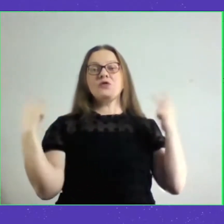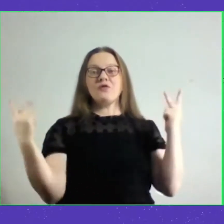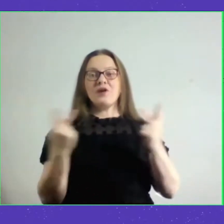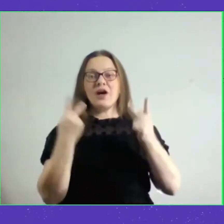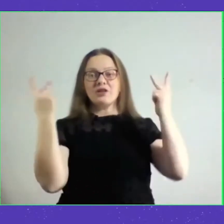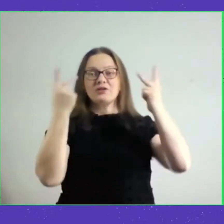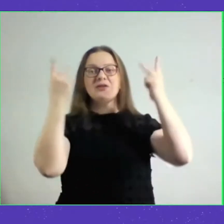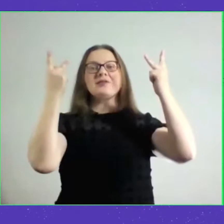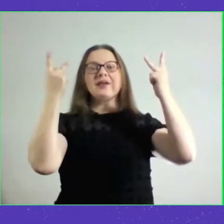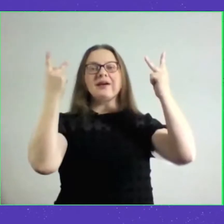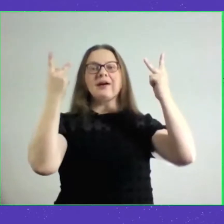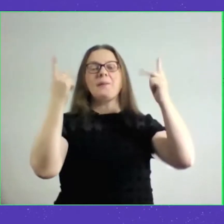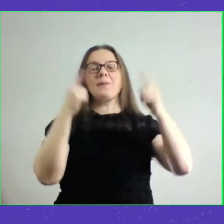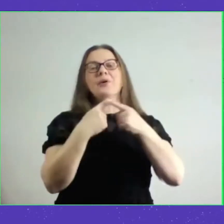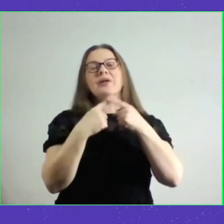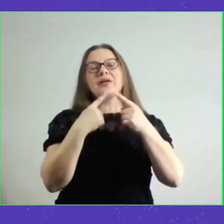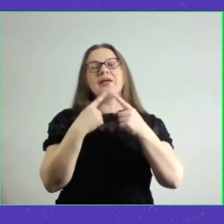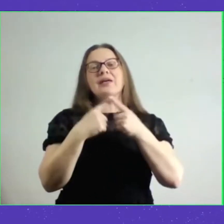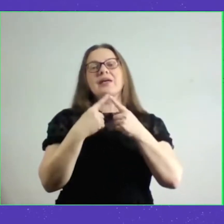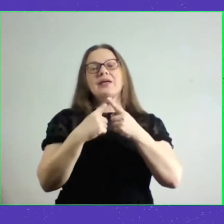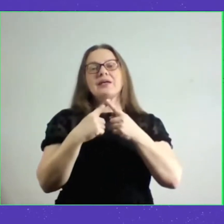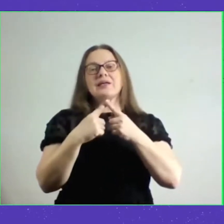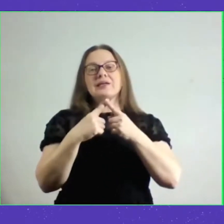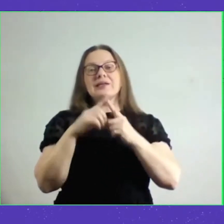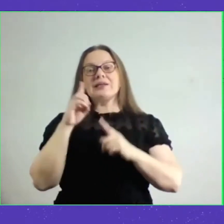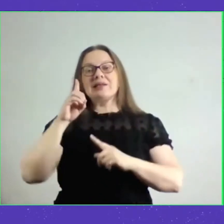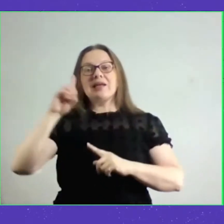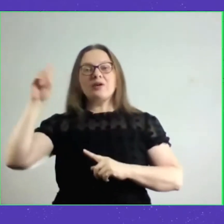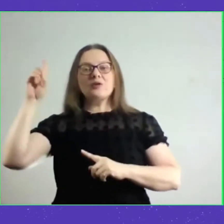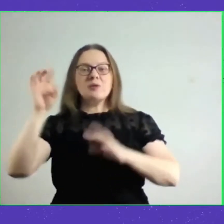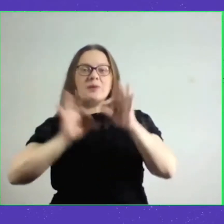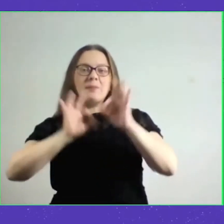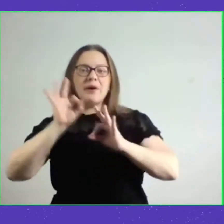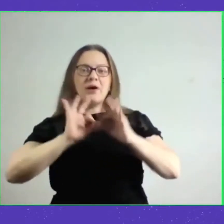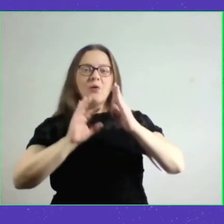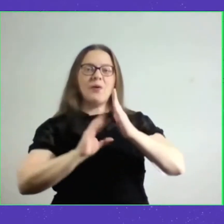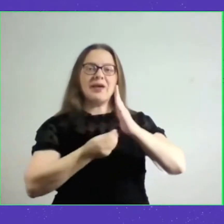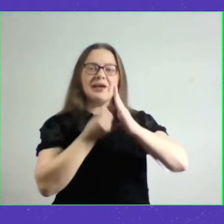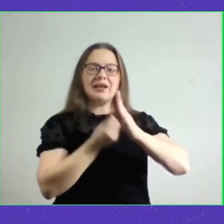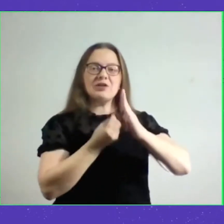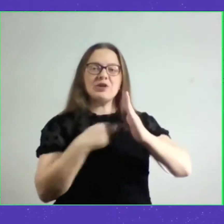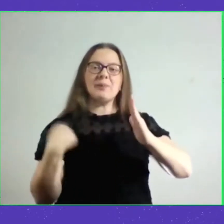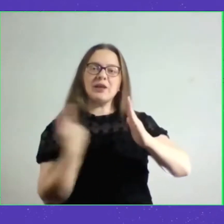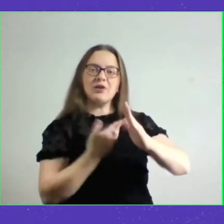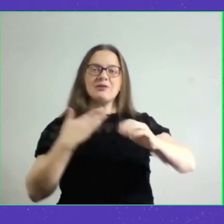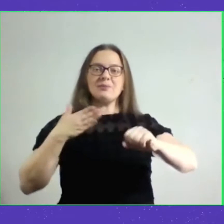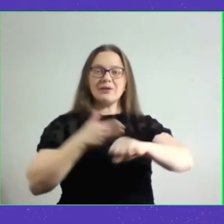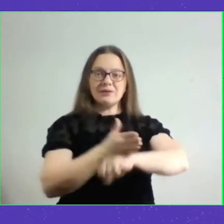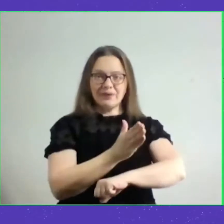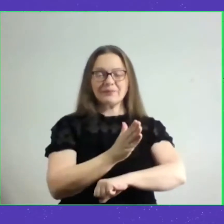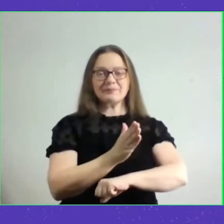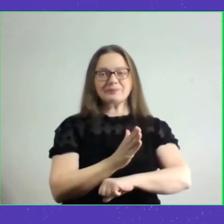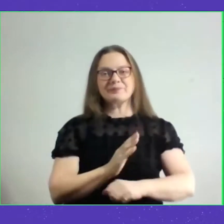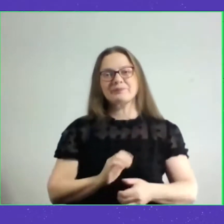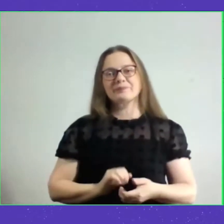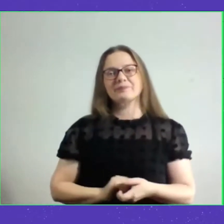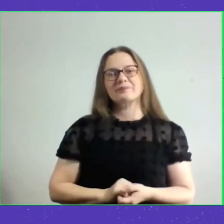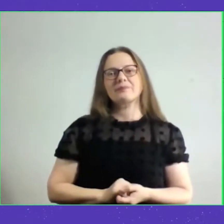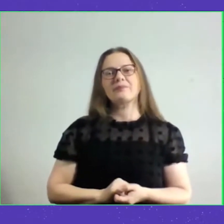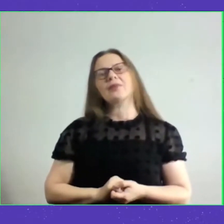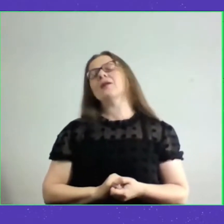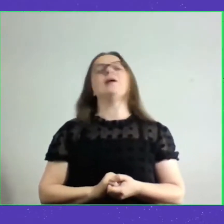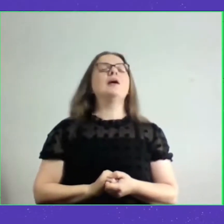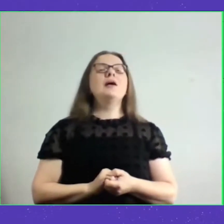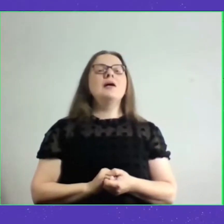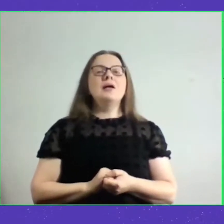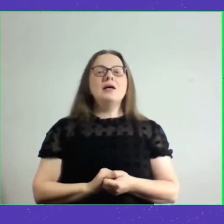nele. Muito bem, o reino de Deus, que é o governo de Deus, irmãos, vai de eternidade a eternidade.